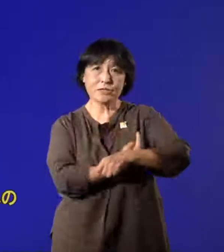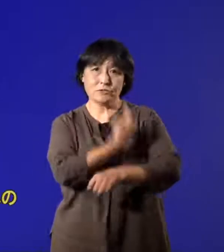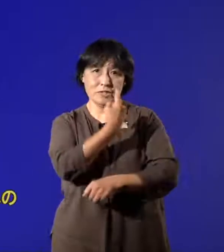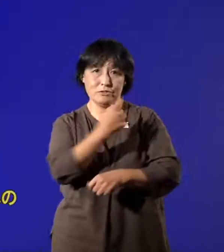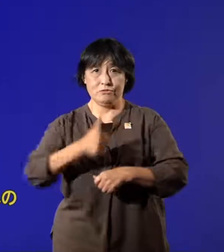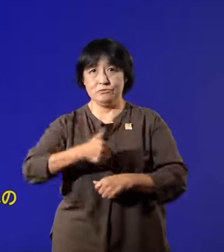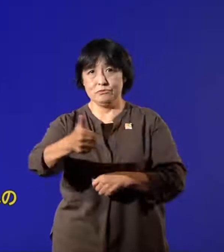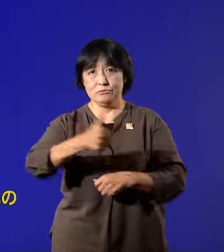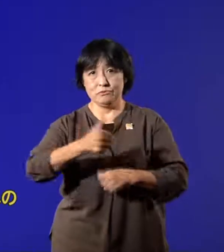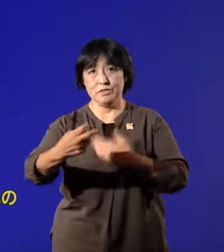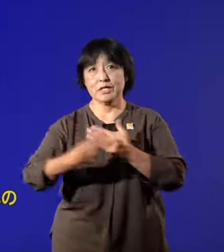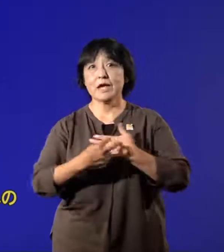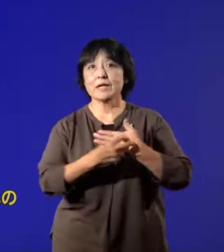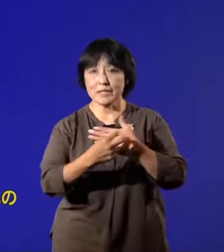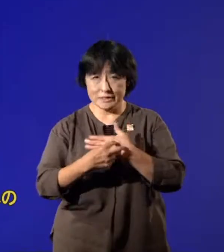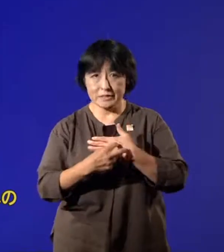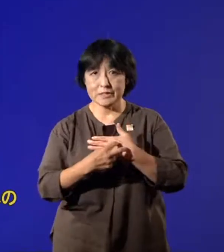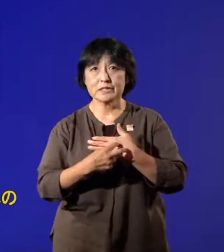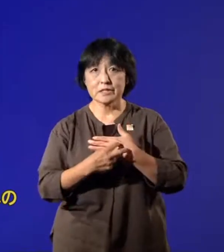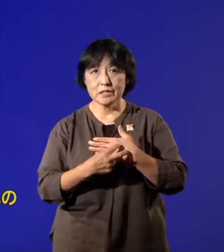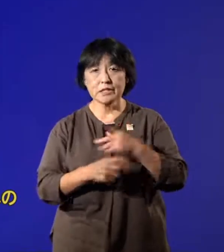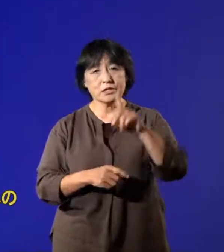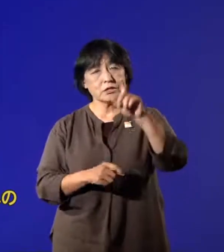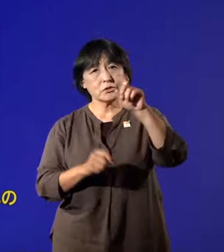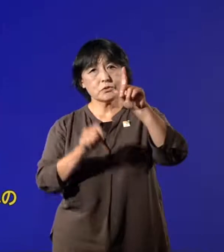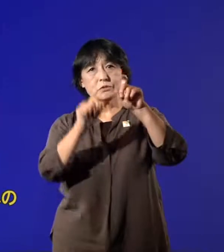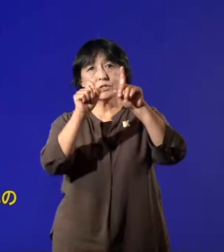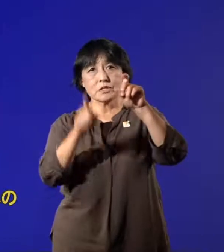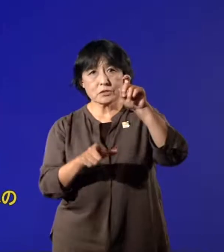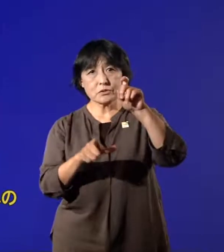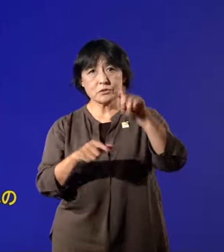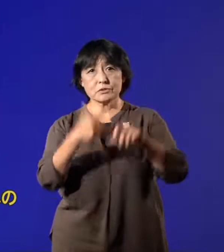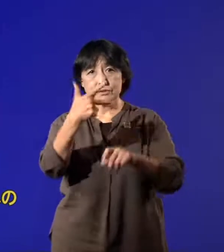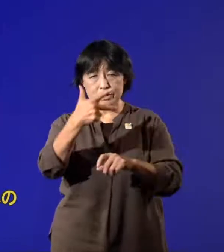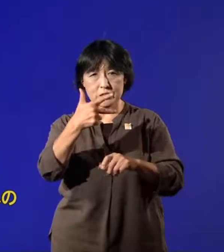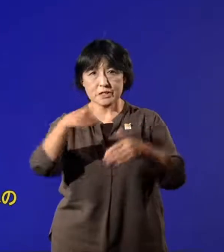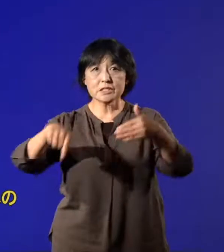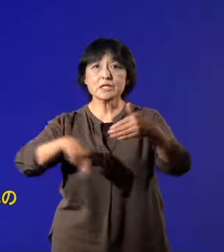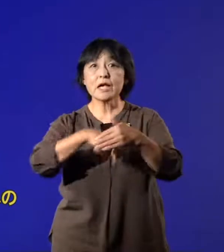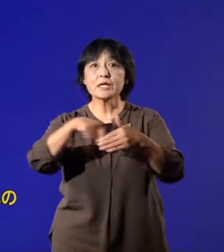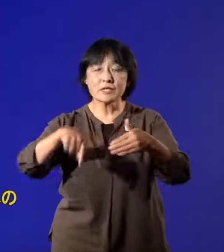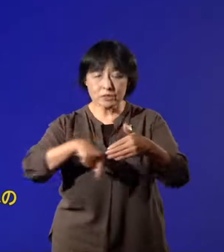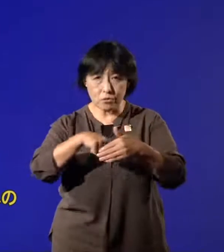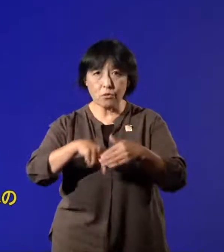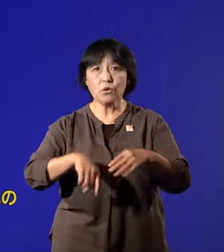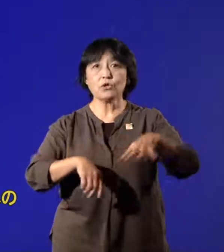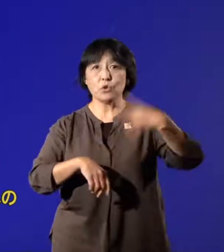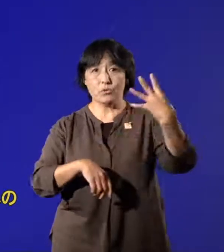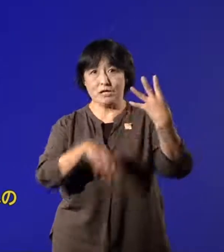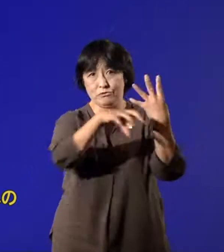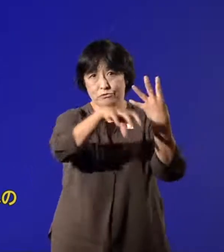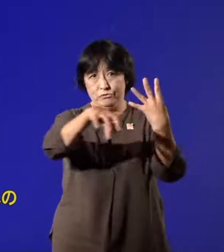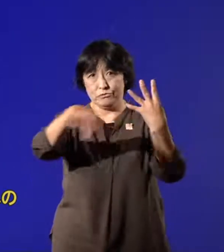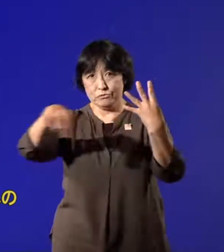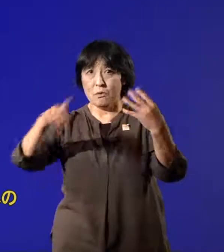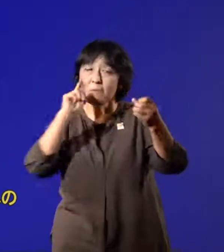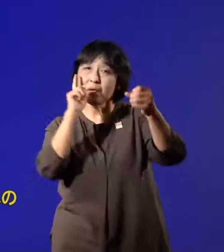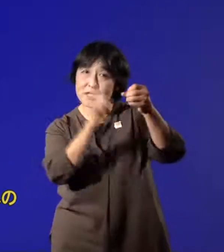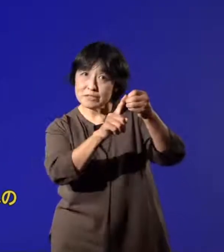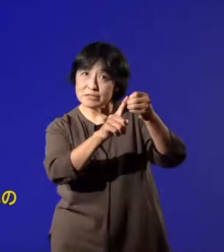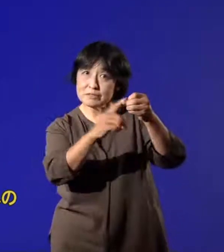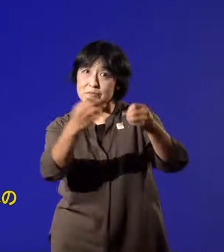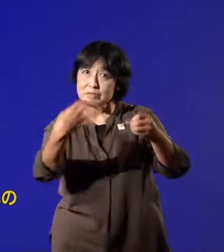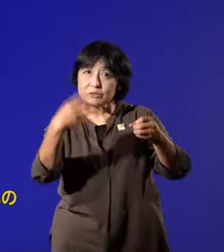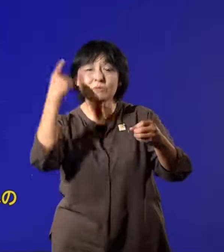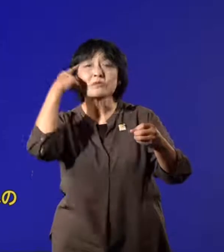が、まあ、11月中に確か市内4、まあ、400箇所を目指すって方針だったと思うんですが、これその選ばれた医療機